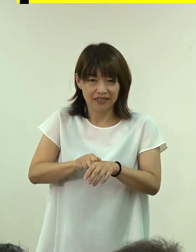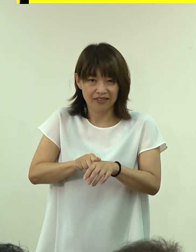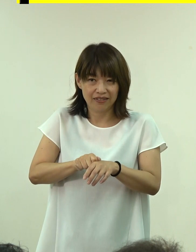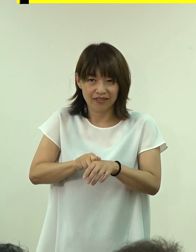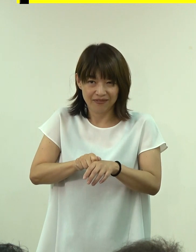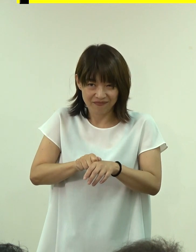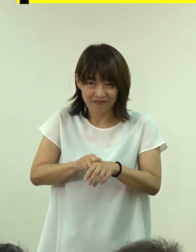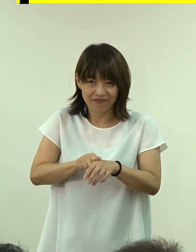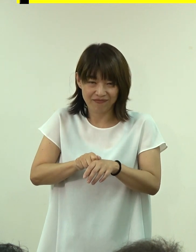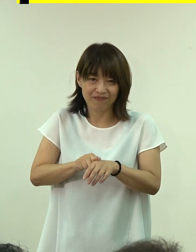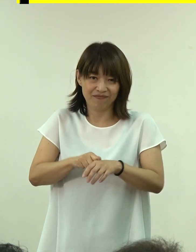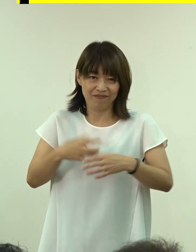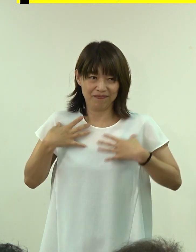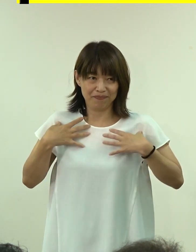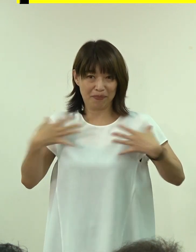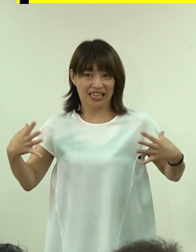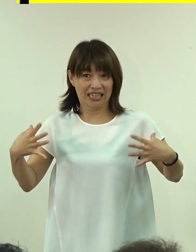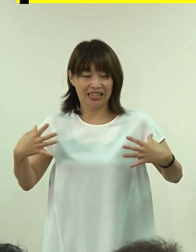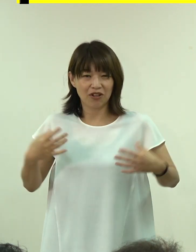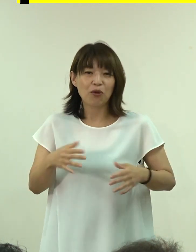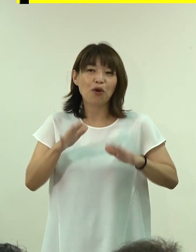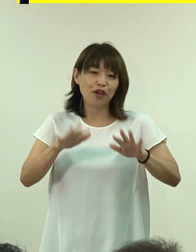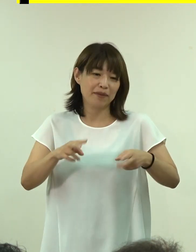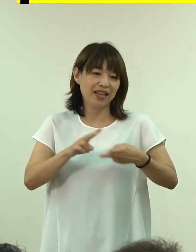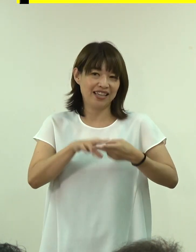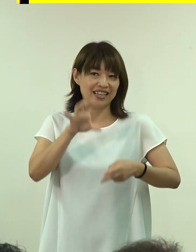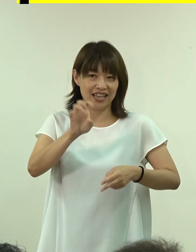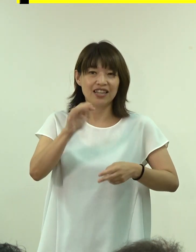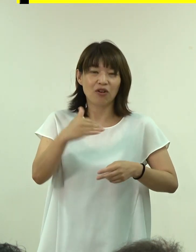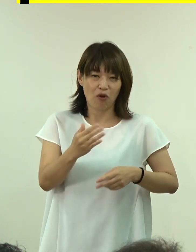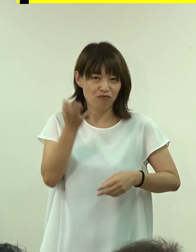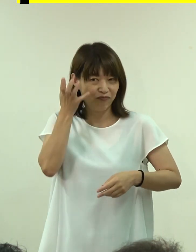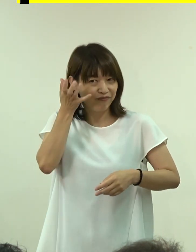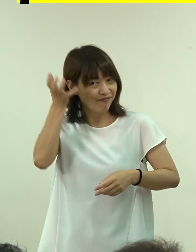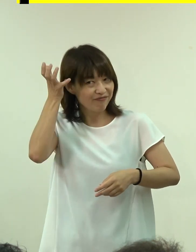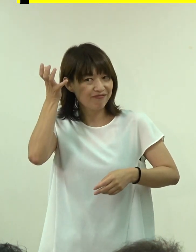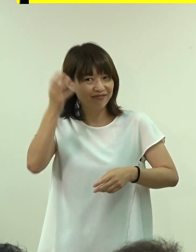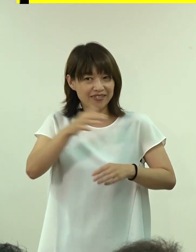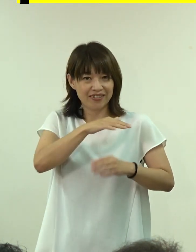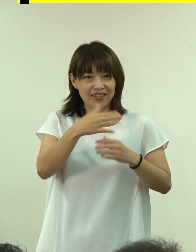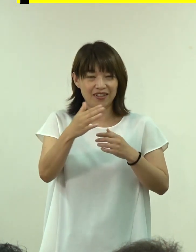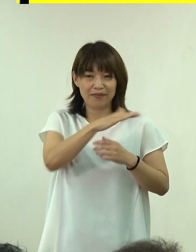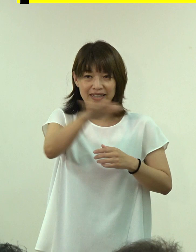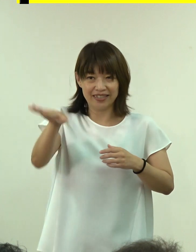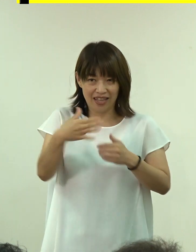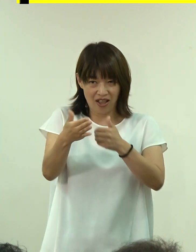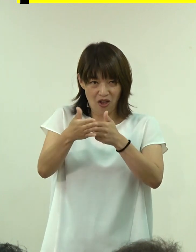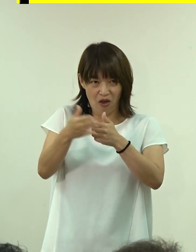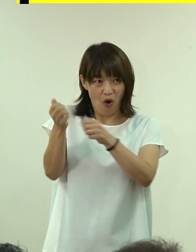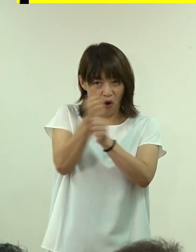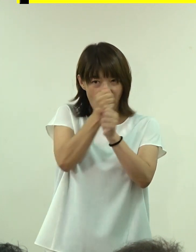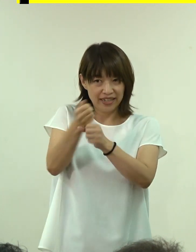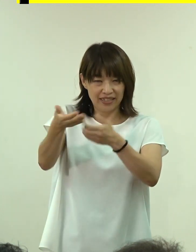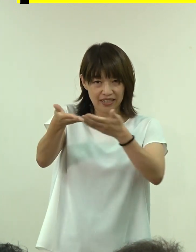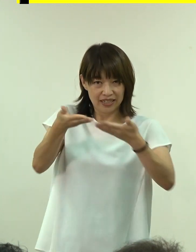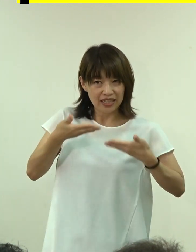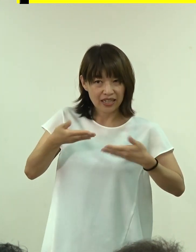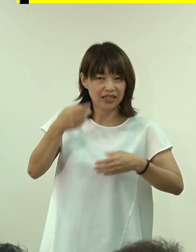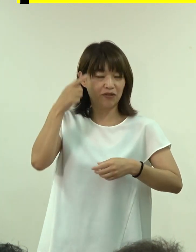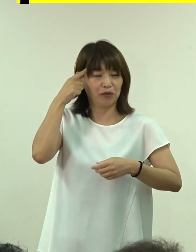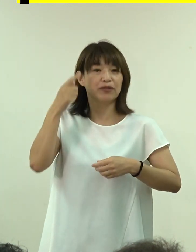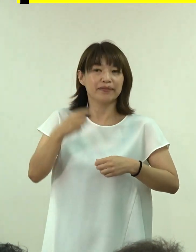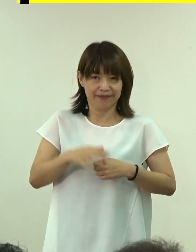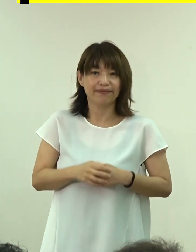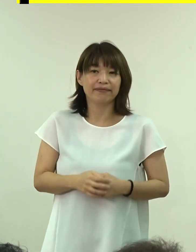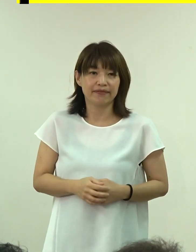裸の今由梨香きっと皆さん応援していただいていただけたんだなとこれ